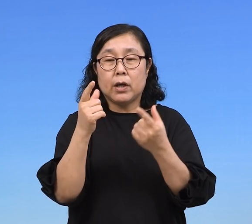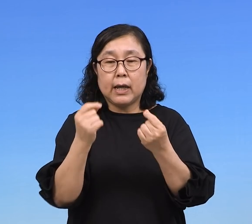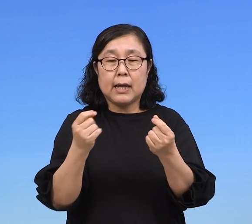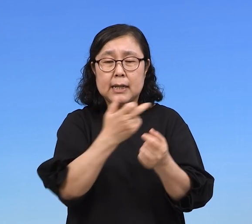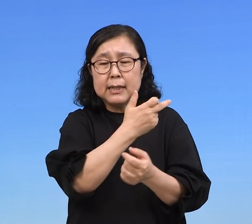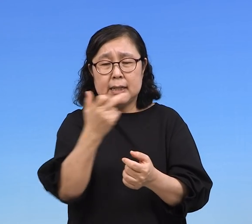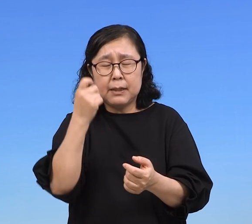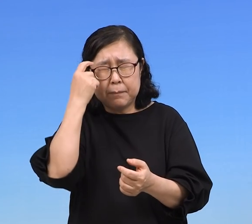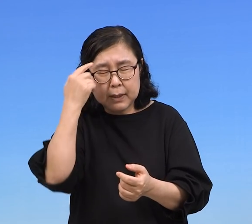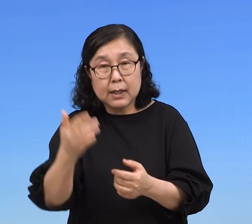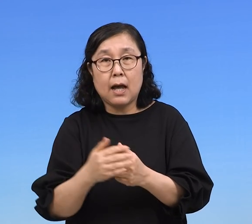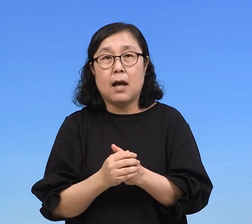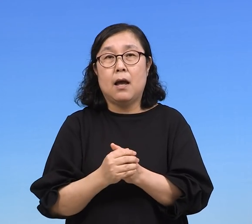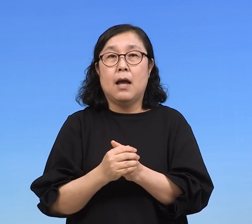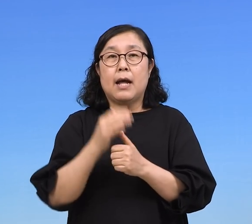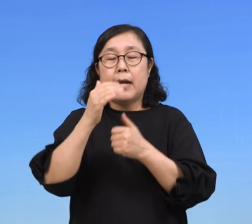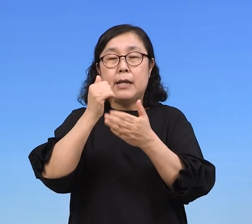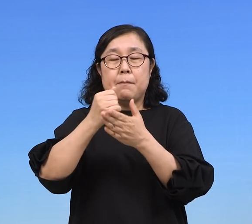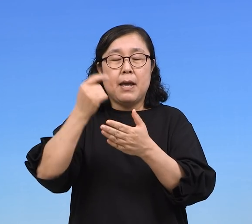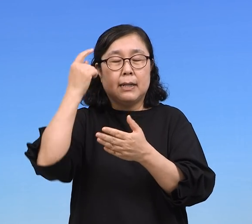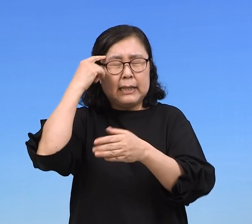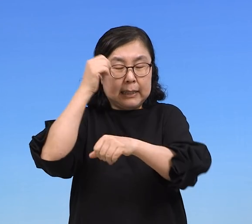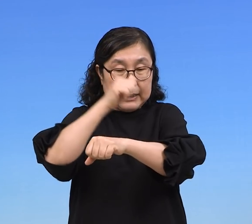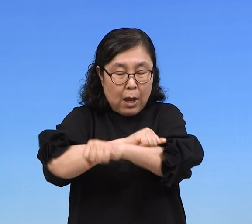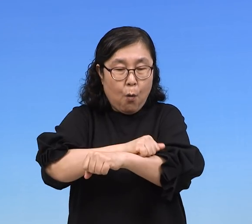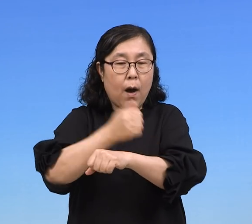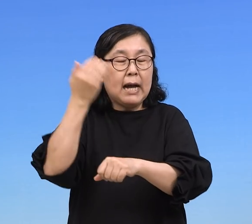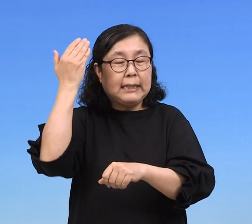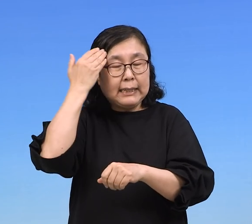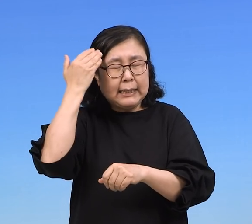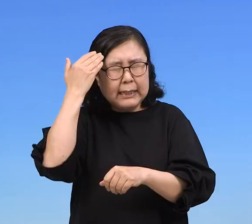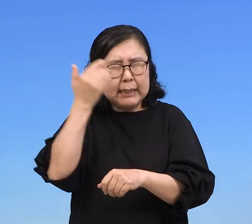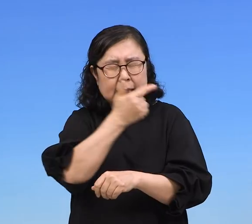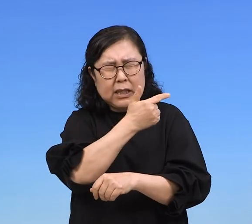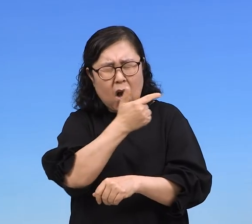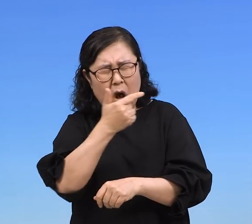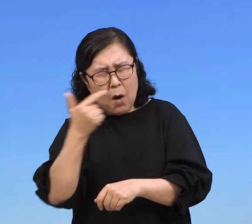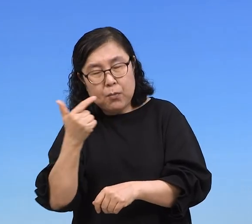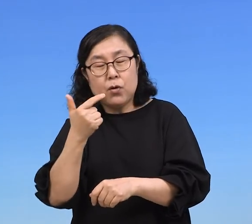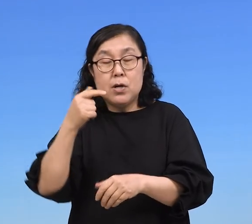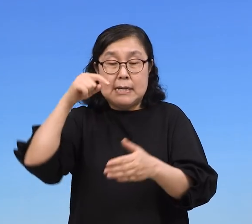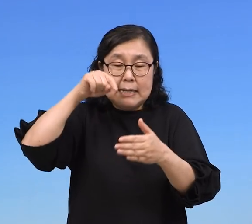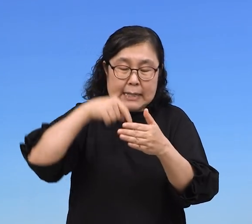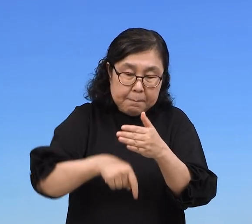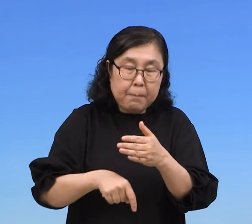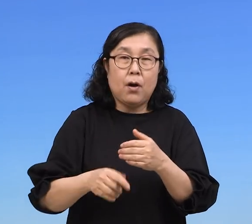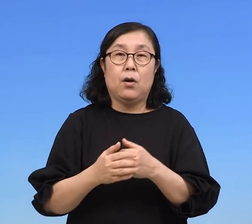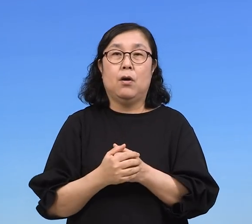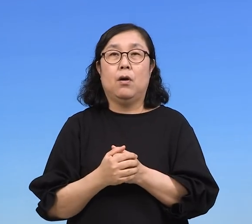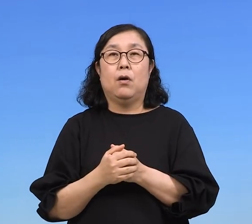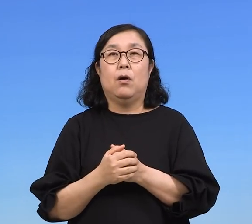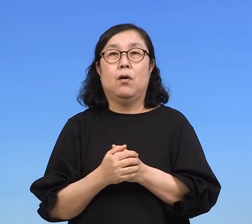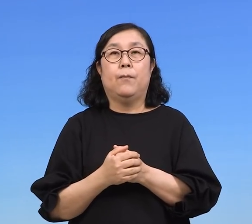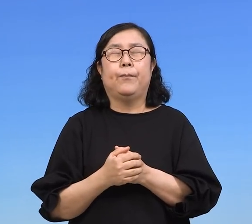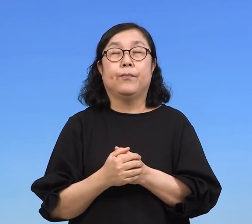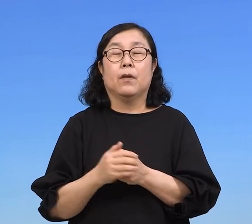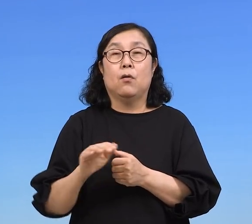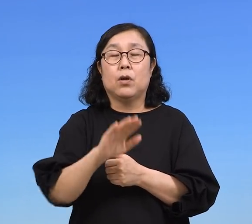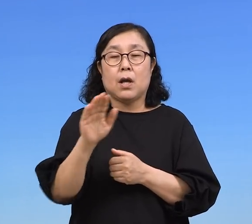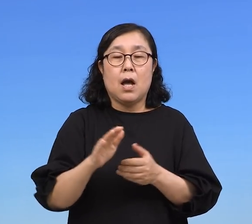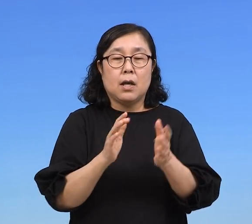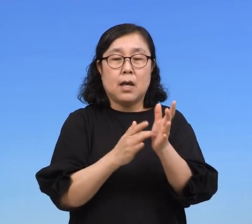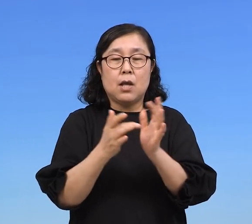그리 크십니까? 하나님의 지혜와 지식은 어찌 그리 깊고 깊으십니까? 우리가 예수 믿은 지 지금 몇